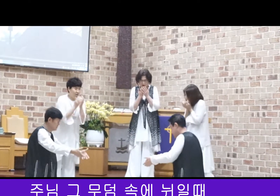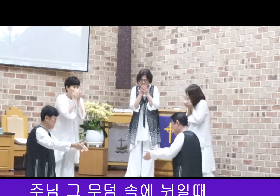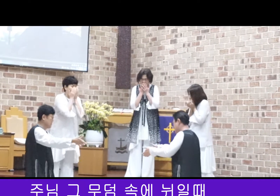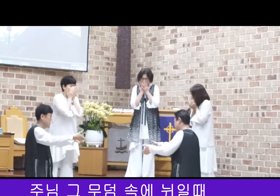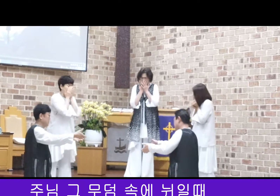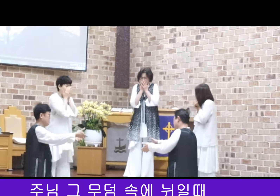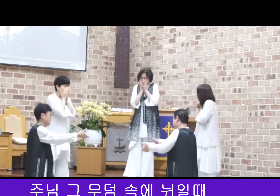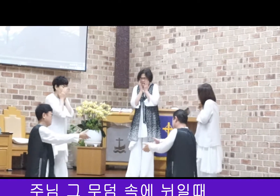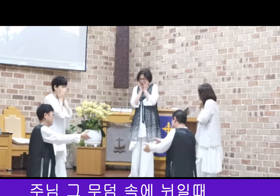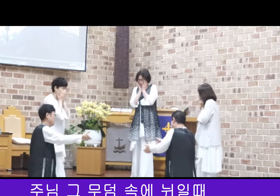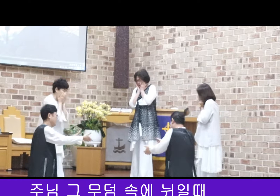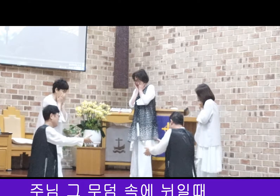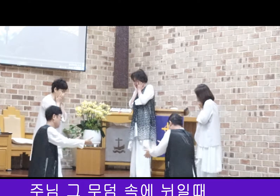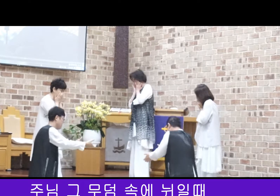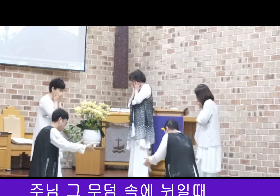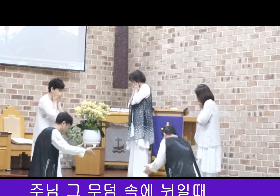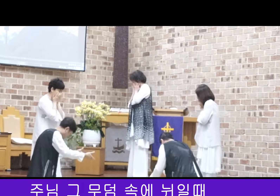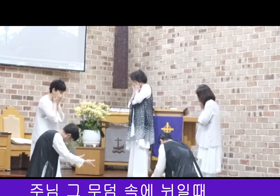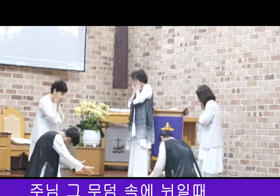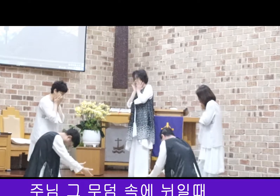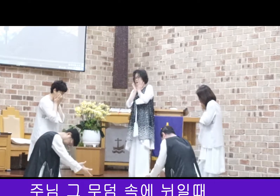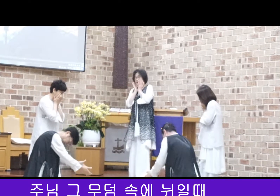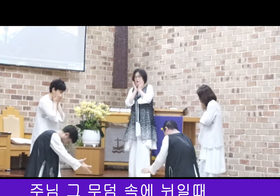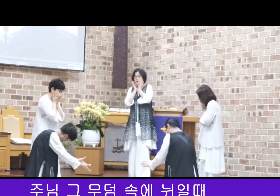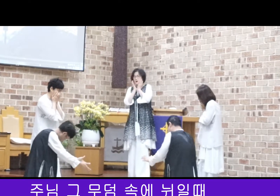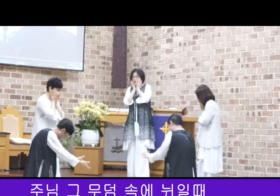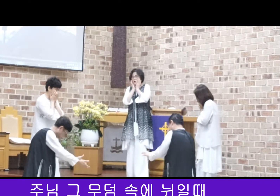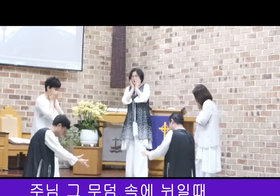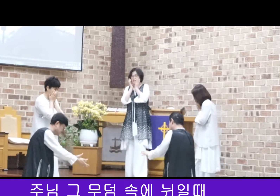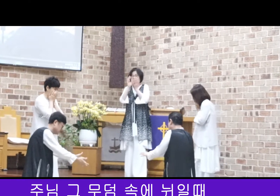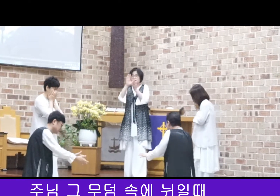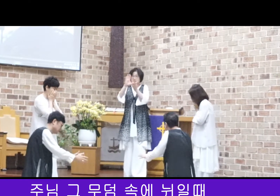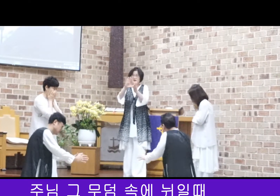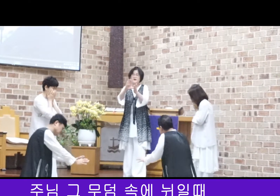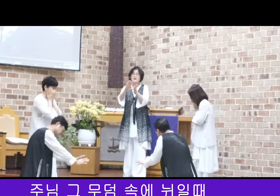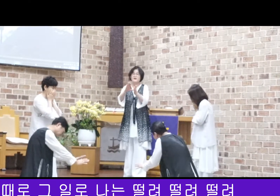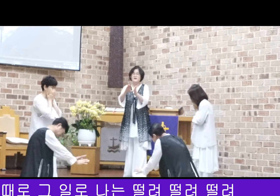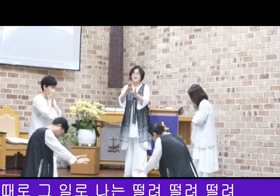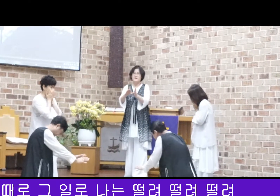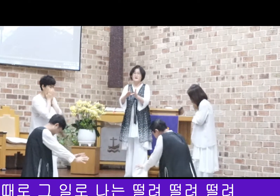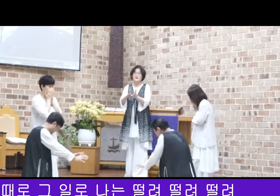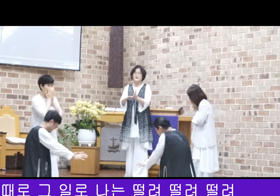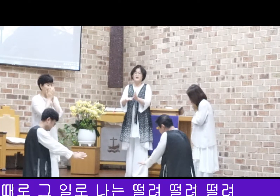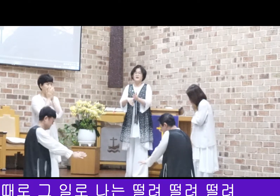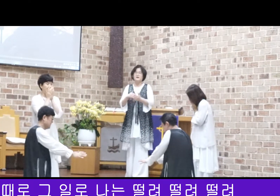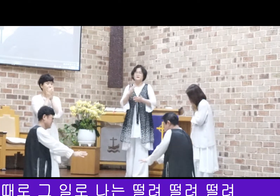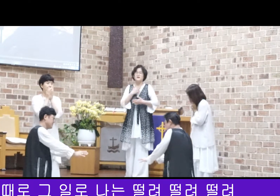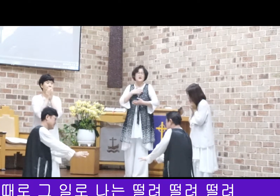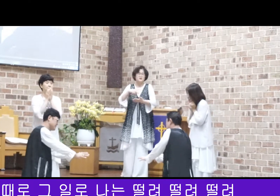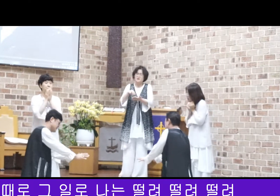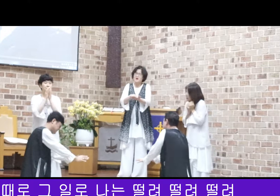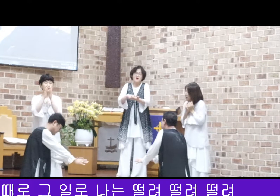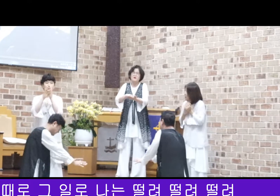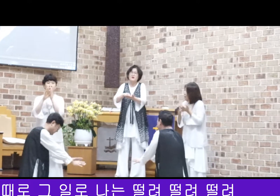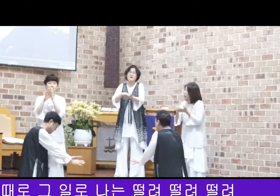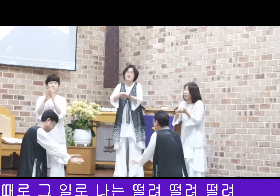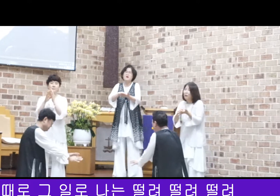때 때로 그 일로 나는 떨려